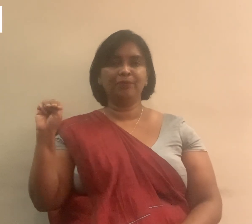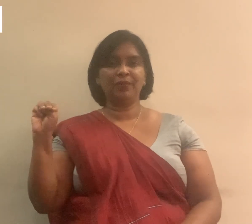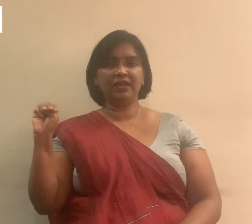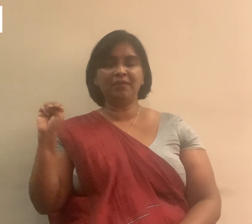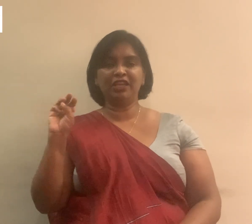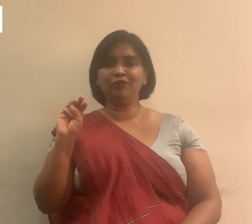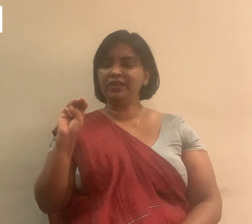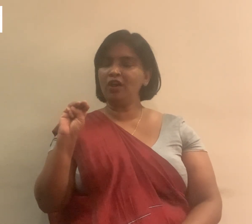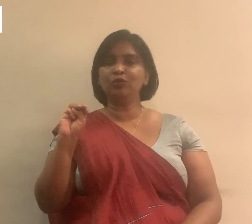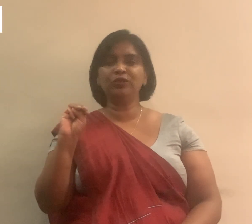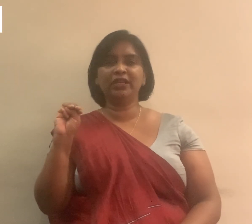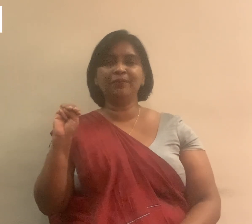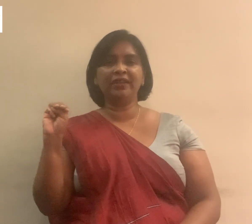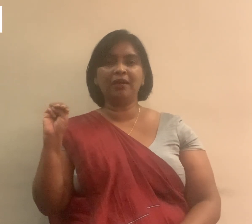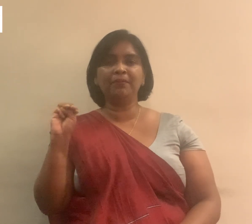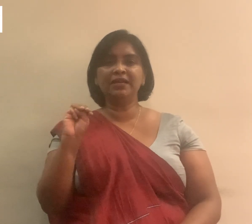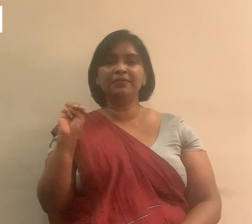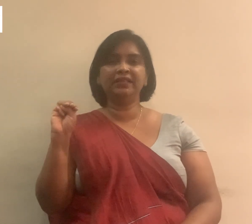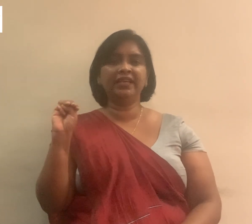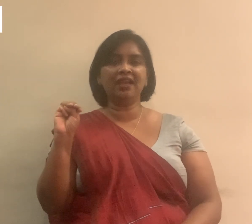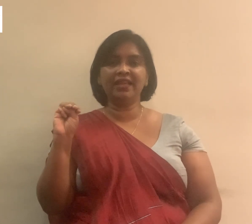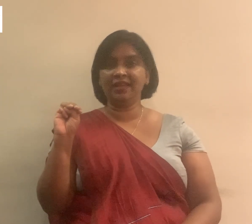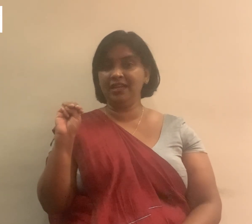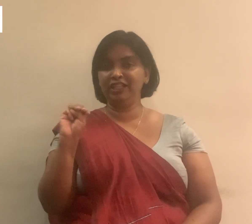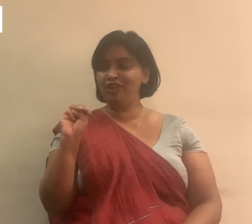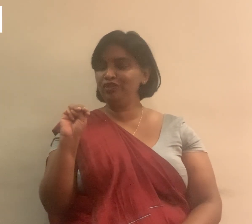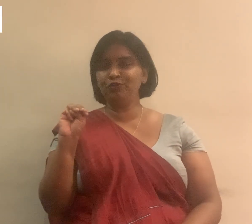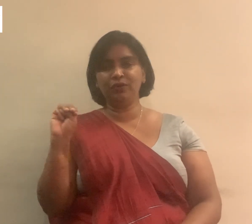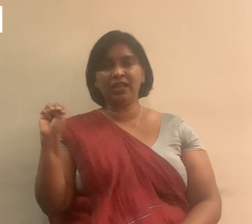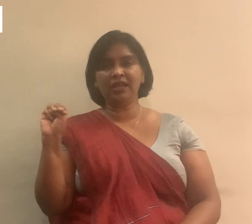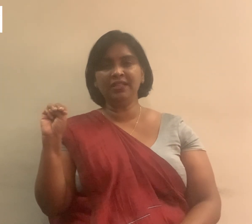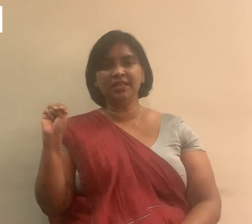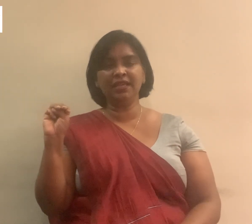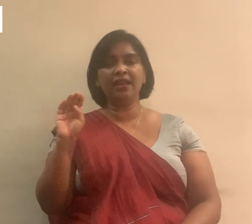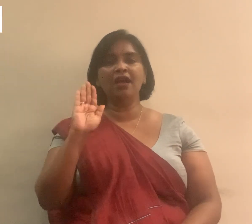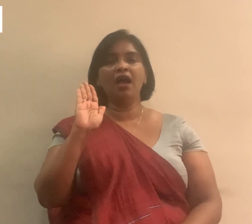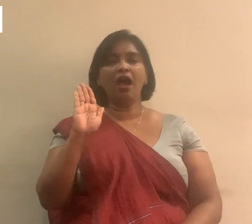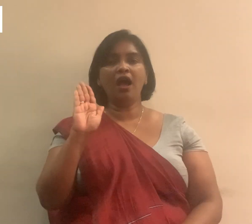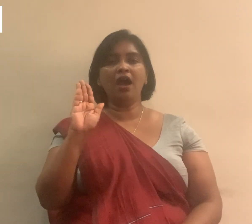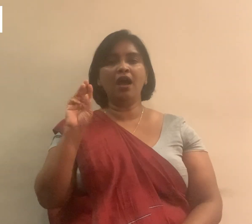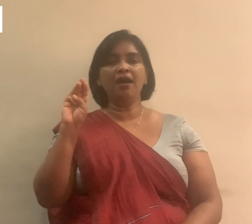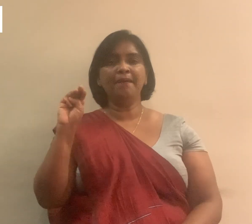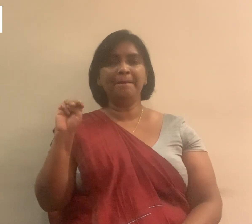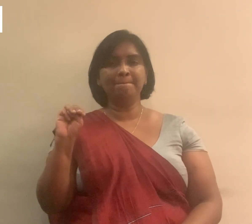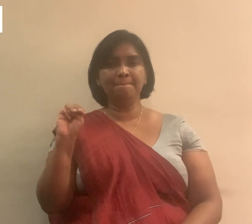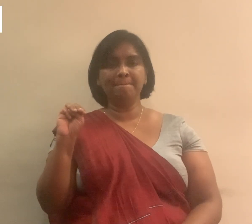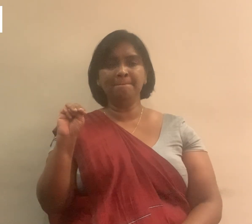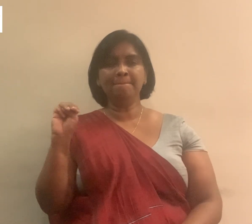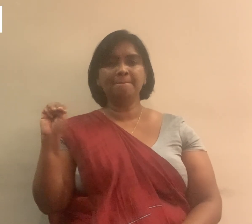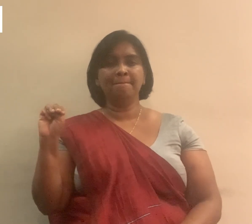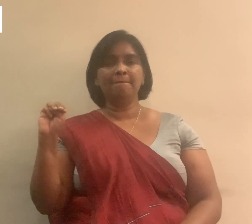අර මං කියවනේ අකුරු දෙකම දෙකක් එක ළඟ තියෙනවට චුට්ටක් අදින්න කියලා.